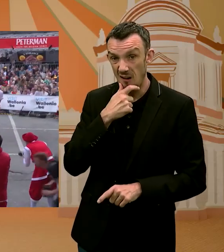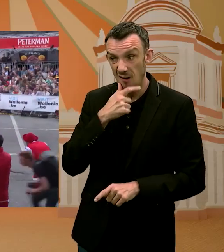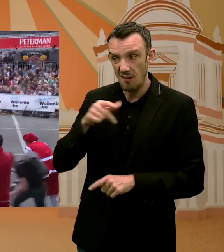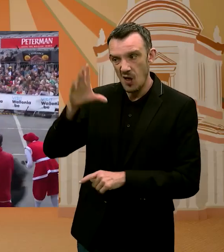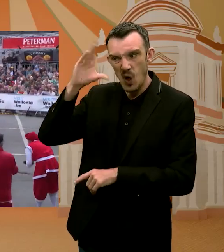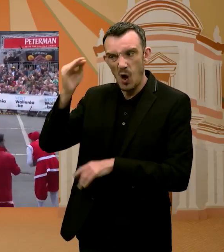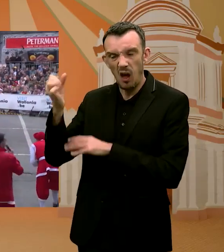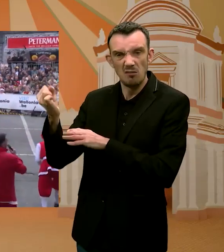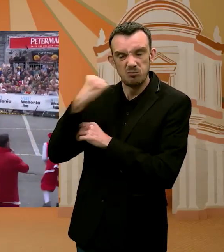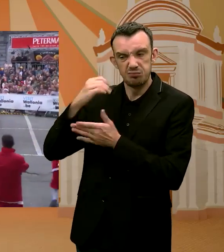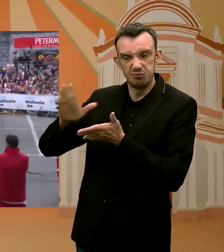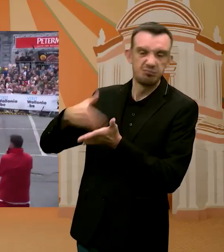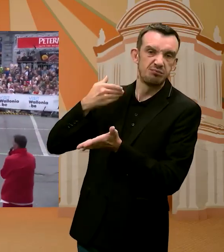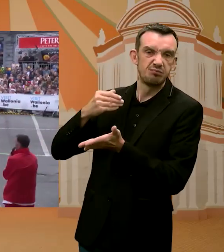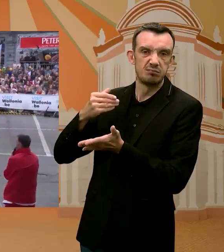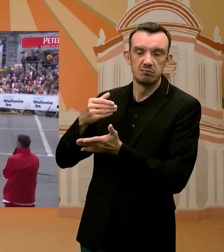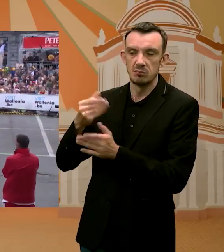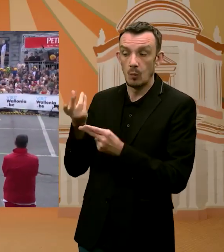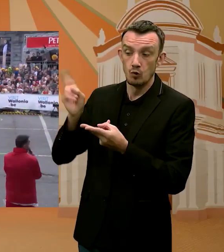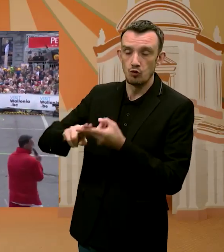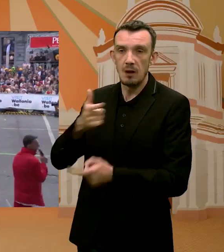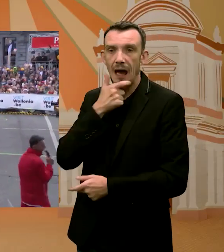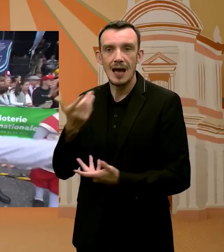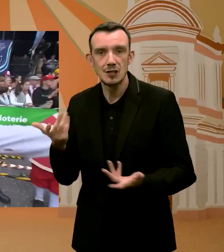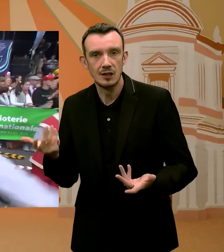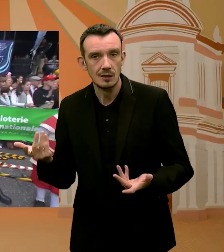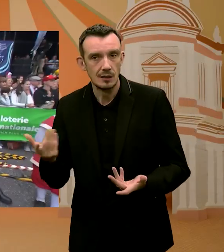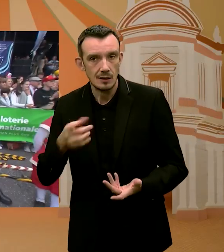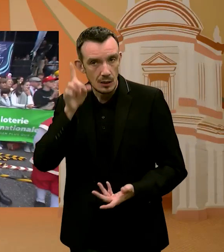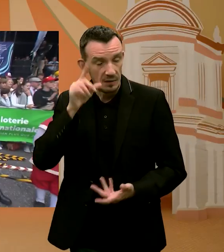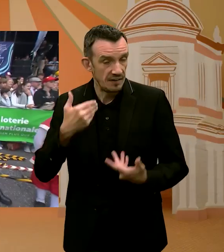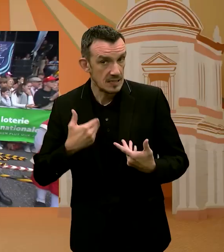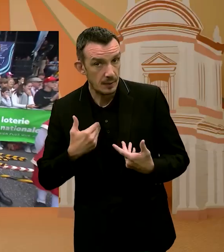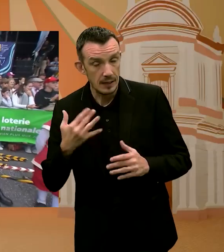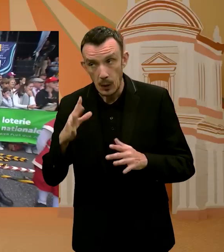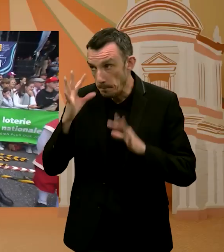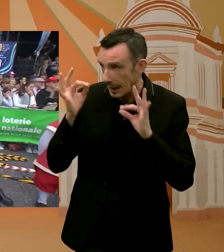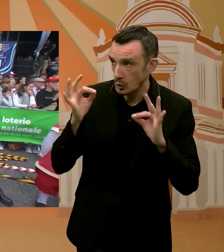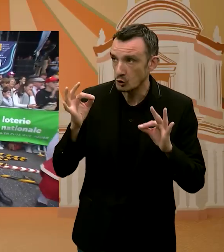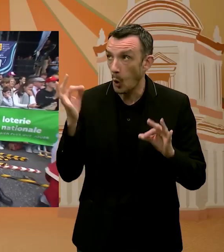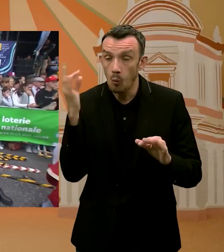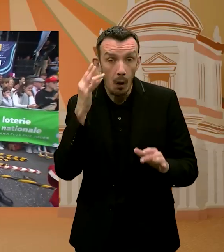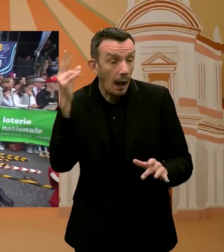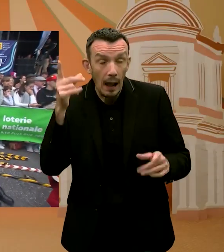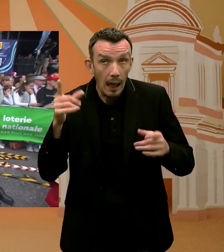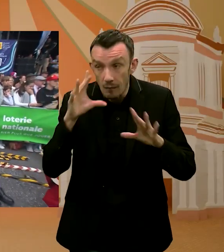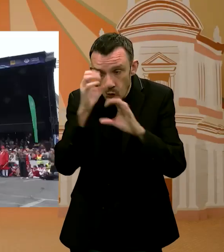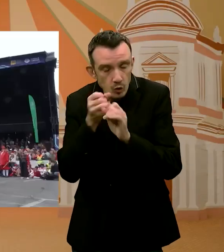Suffit d'une inattention, hein, j'étais bien, je suis même pas essoufflé. Et un petit coup et voilà, mais on sentait un peu de frustration effectivement au